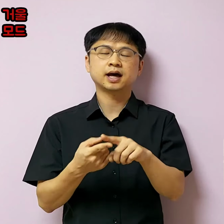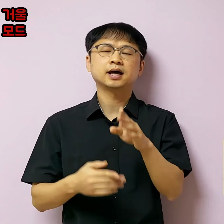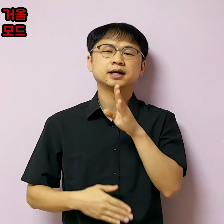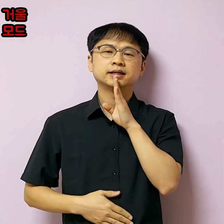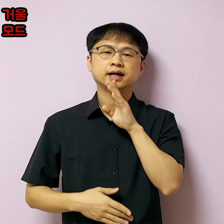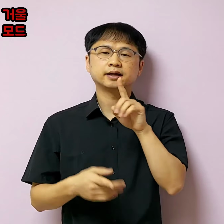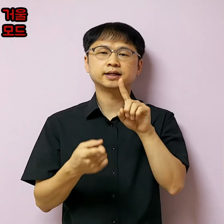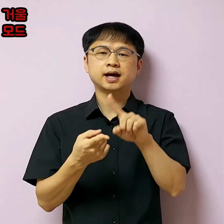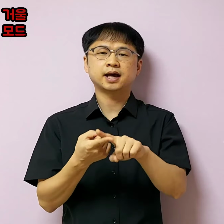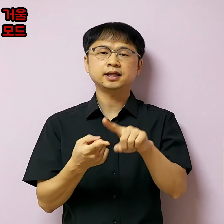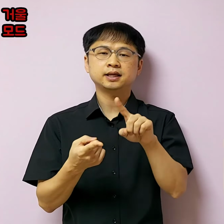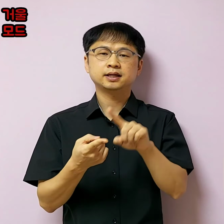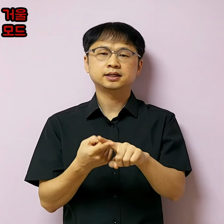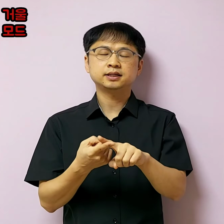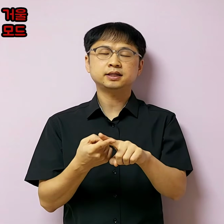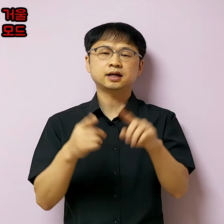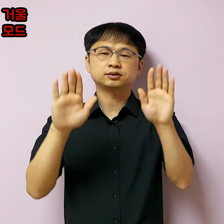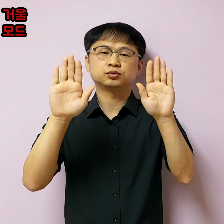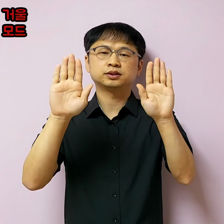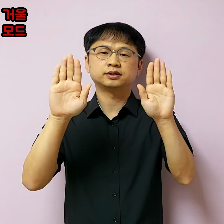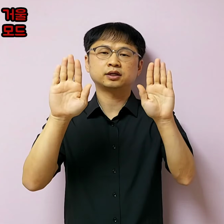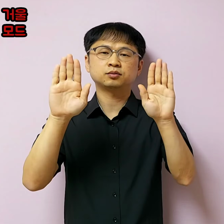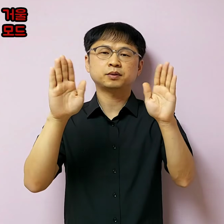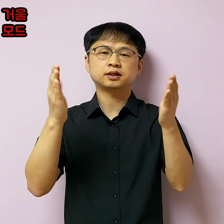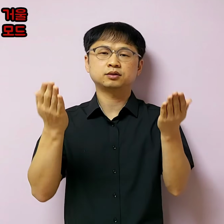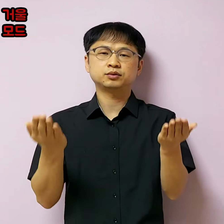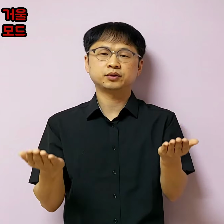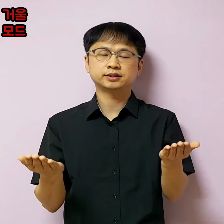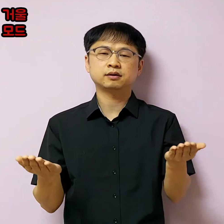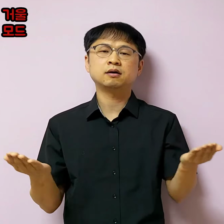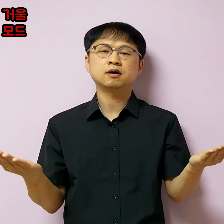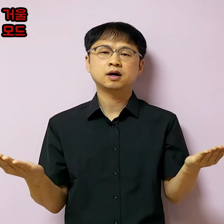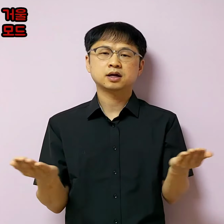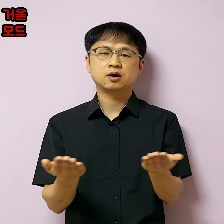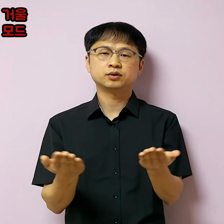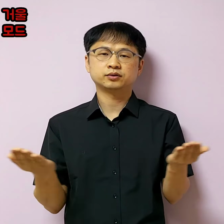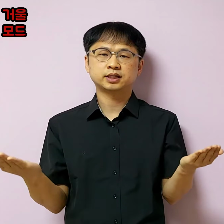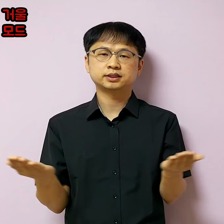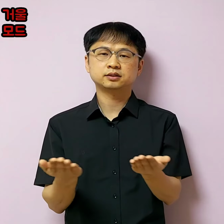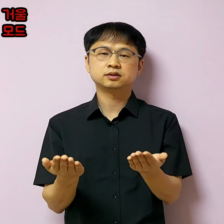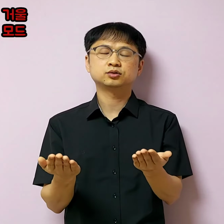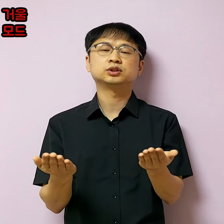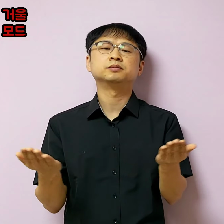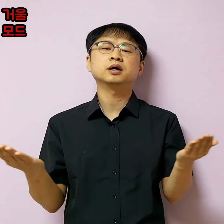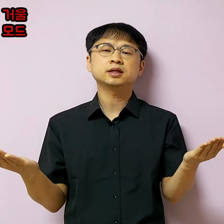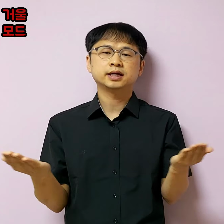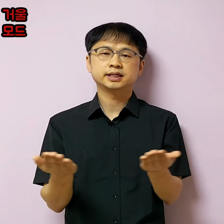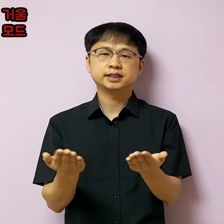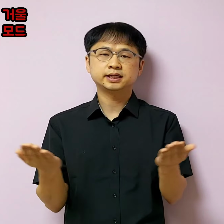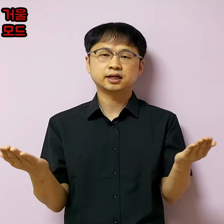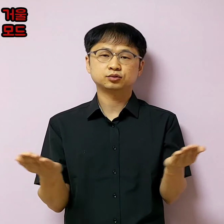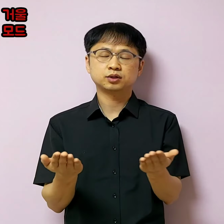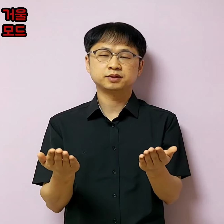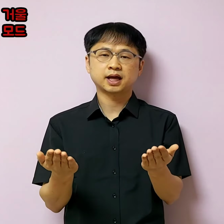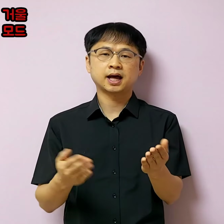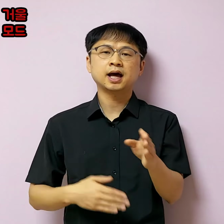당연하다, 당연한. 일이라는 수어는 양손바닥을 위로 해서 가운데로 살짝 흔들어 주시면 일이라는